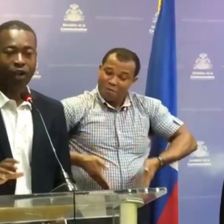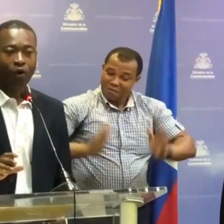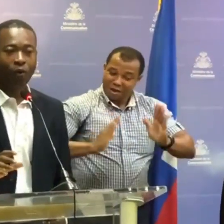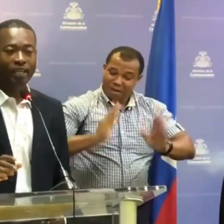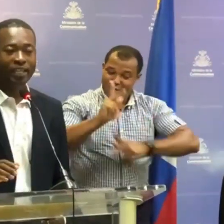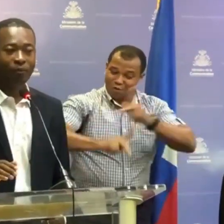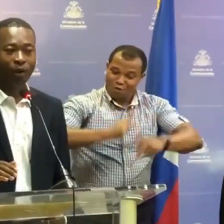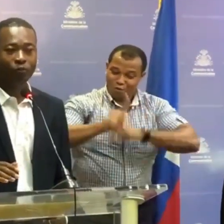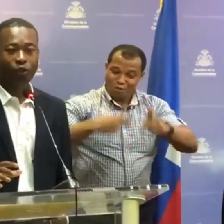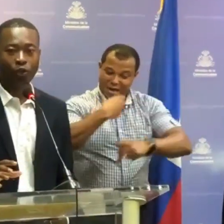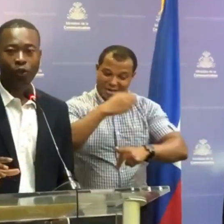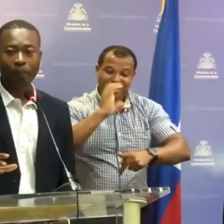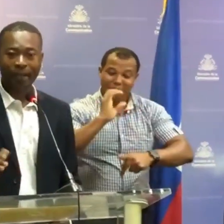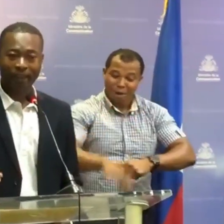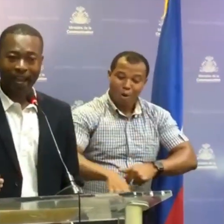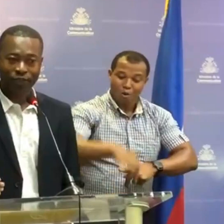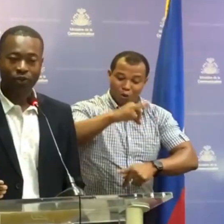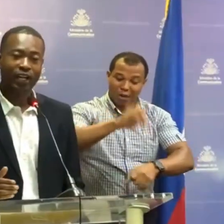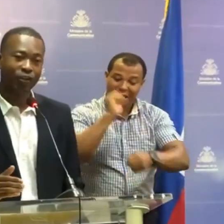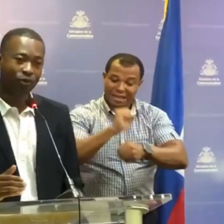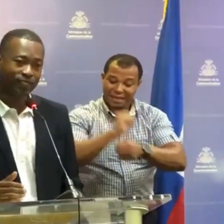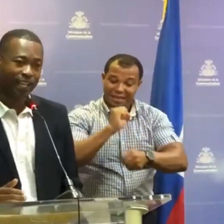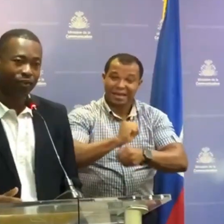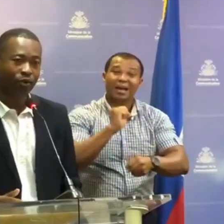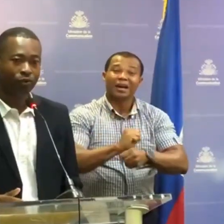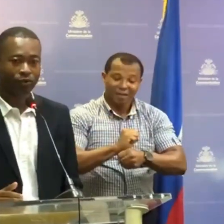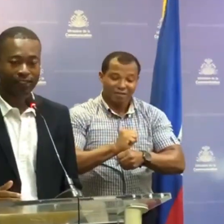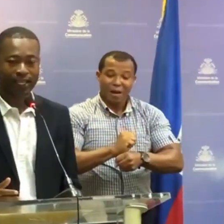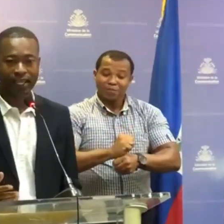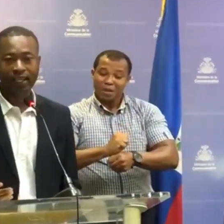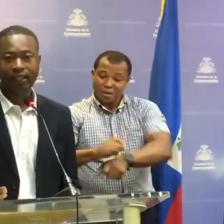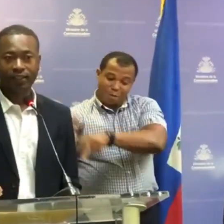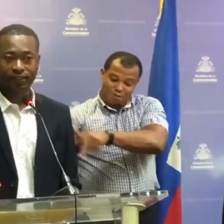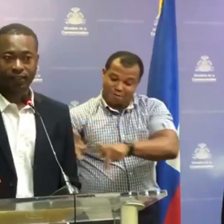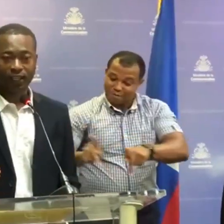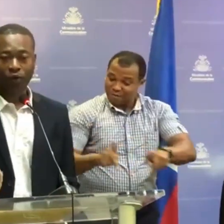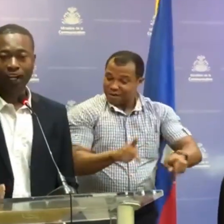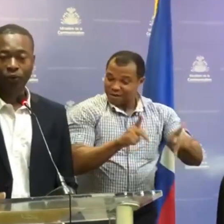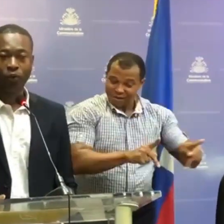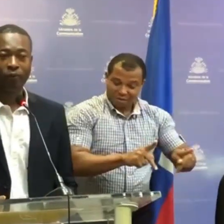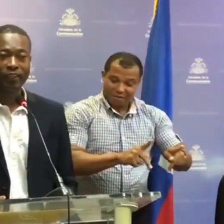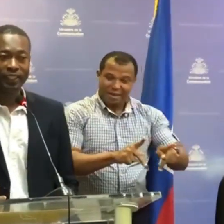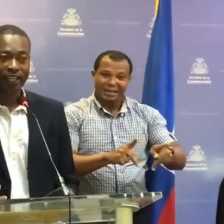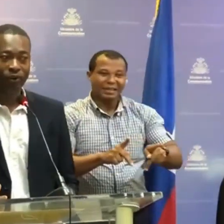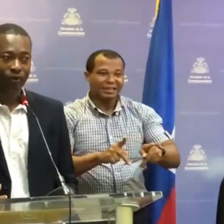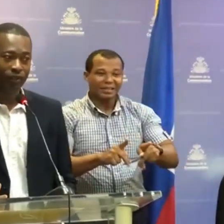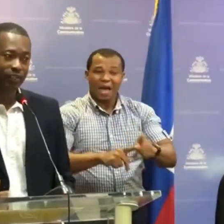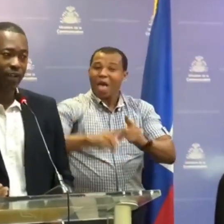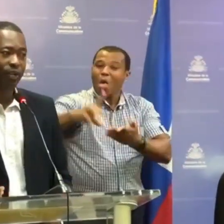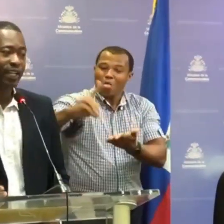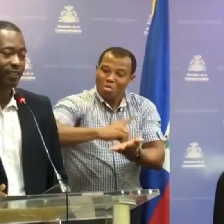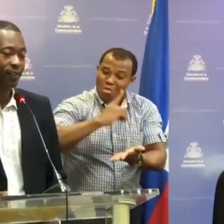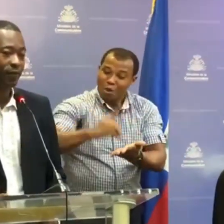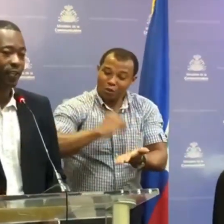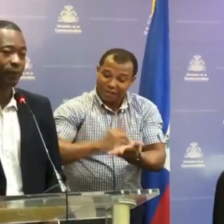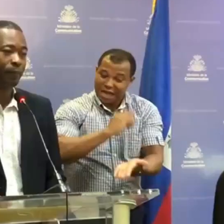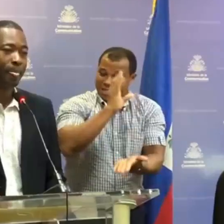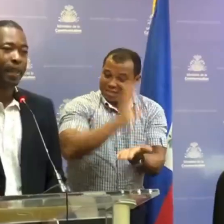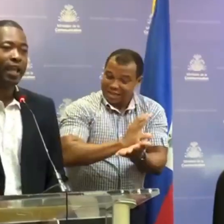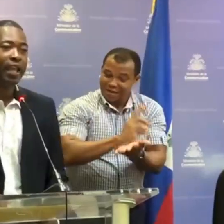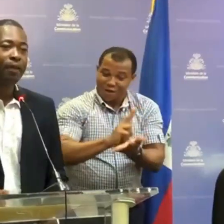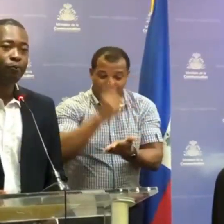d'infrastructure, un minimum de préparation dans le dossier, dossier curriculum vitae, ça nous est le